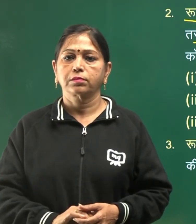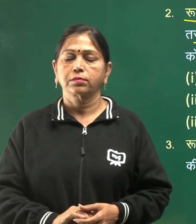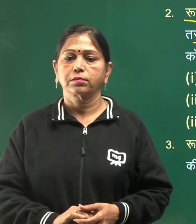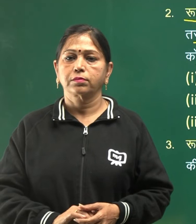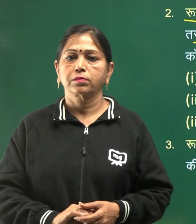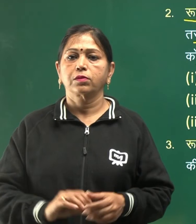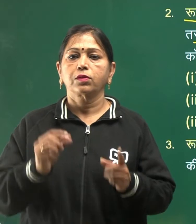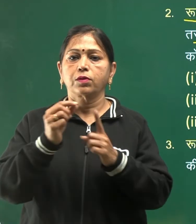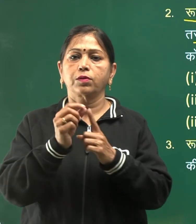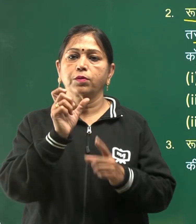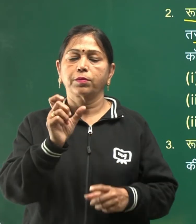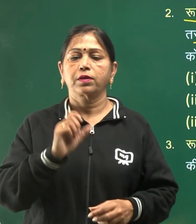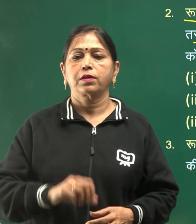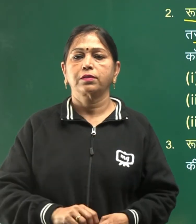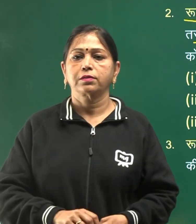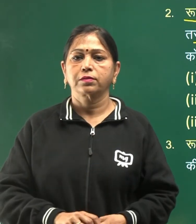प्लेटलेट्स।